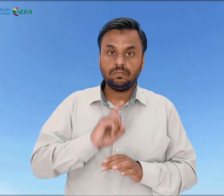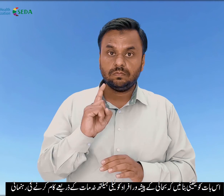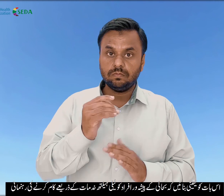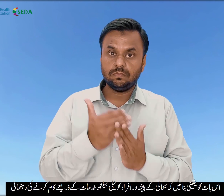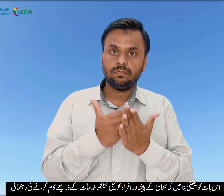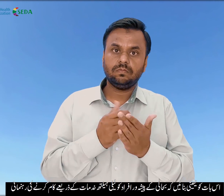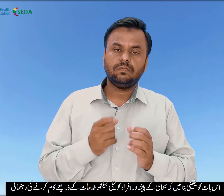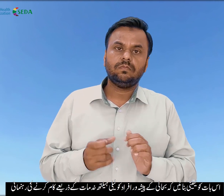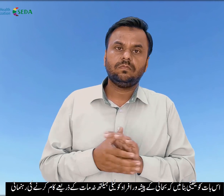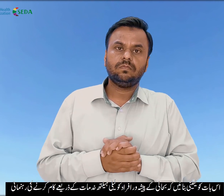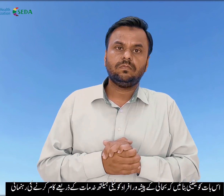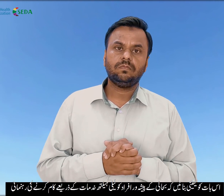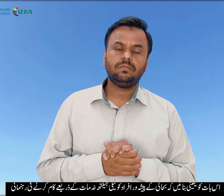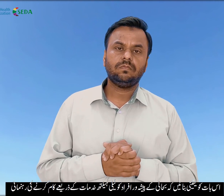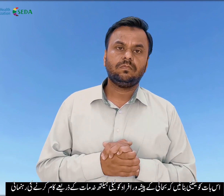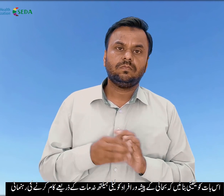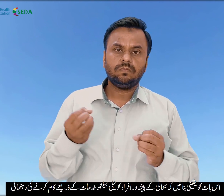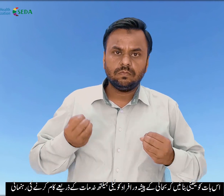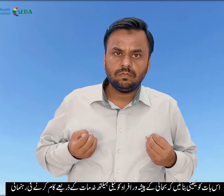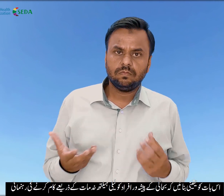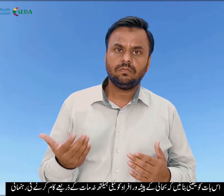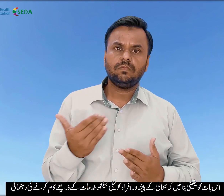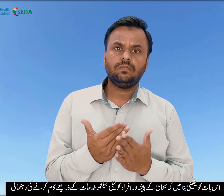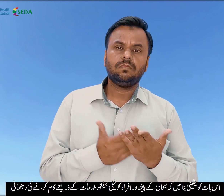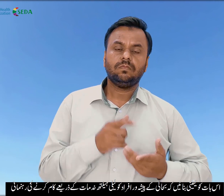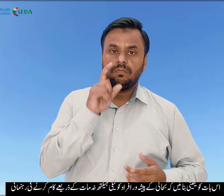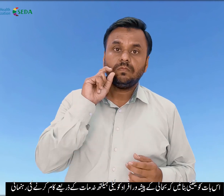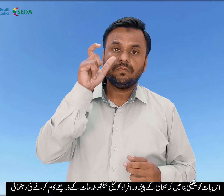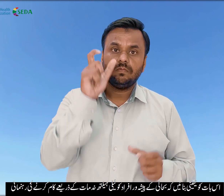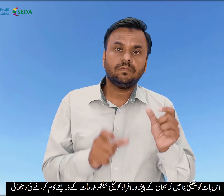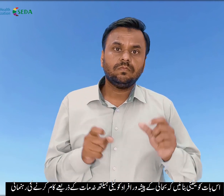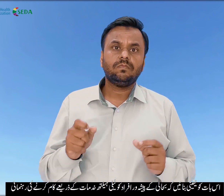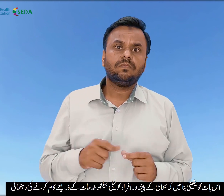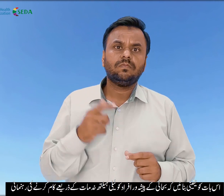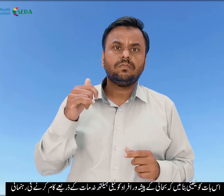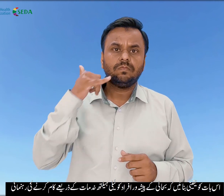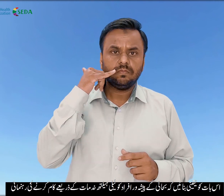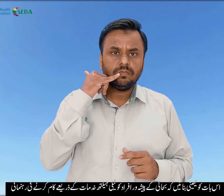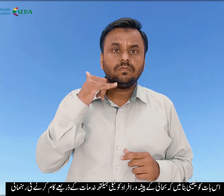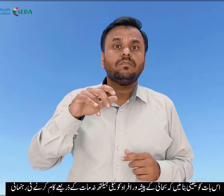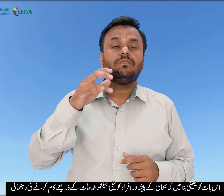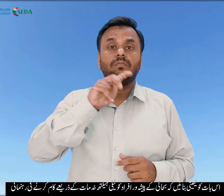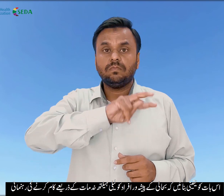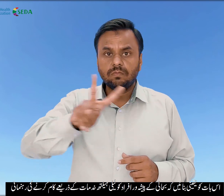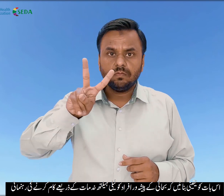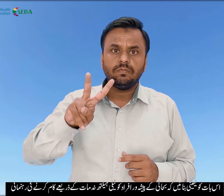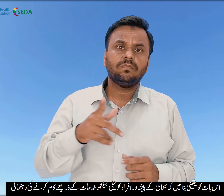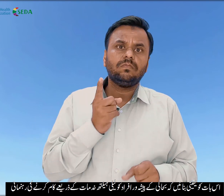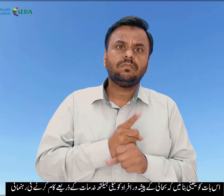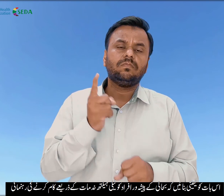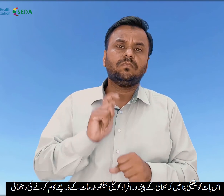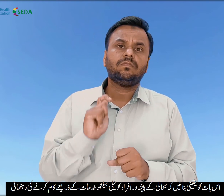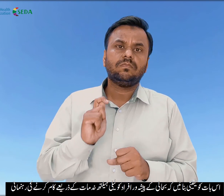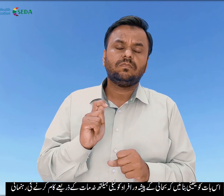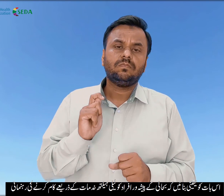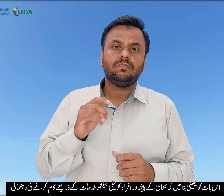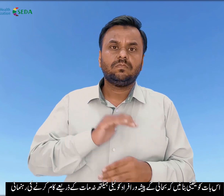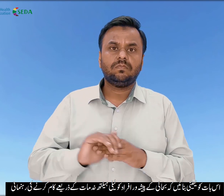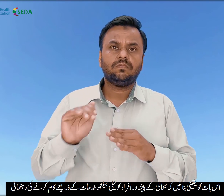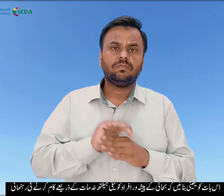اس بات کو یقینی بنائیں کہ بحالی کے پیشہ ور افراد کو ٹیلی ہیلتھ خدمات کے ذریعے کام کرنے کی